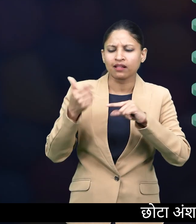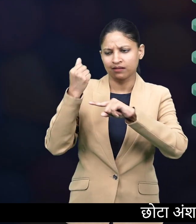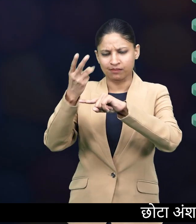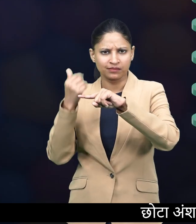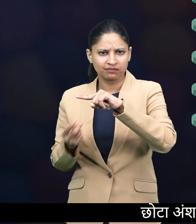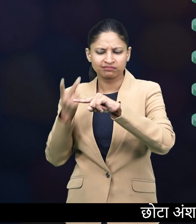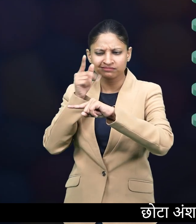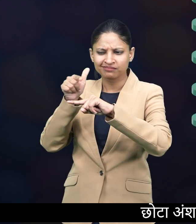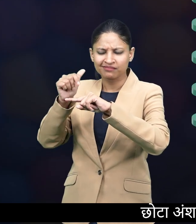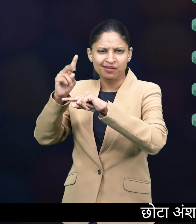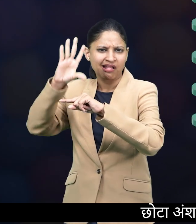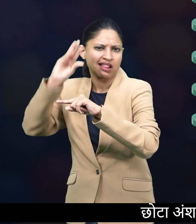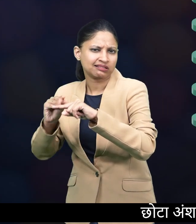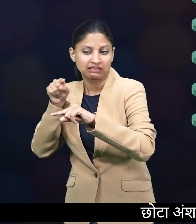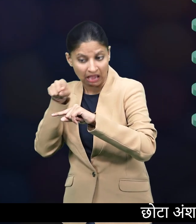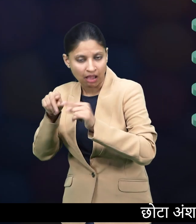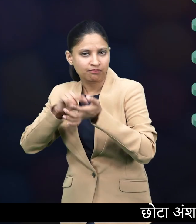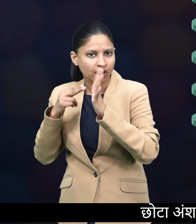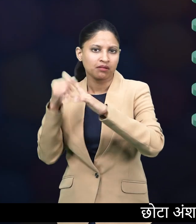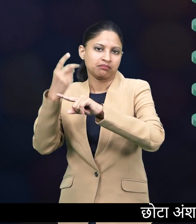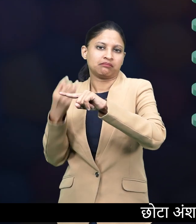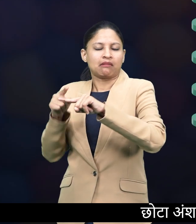छोटा अंश गणक छोटे अंश को दिखाते हैं।